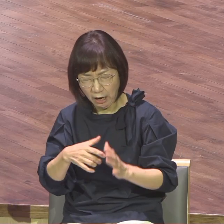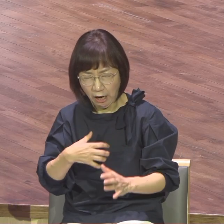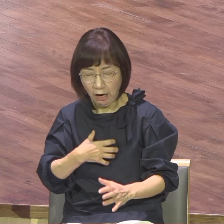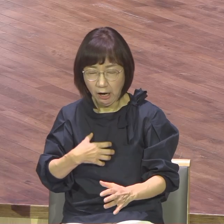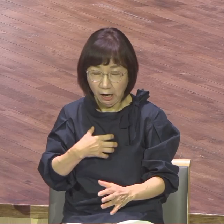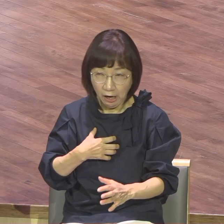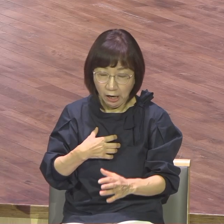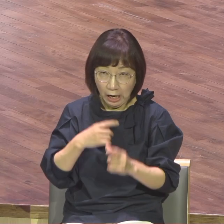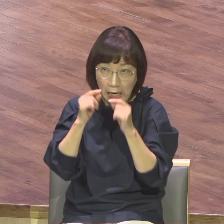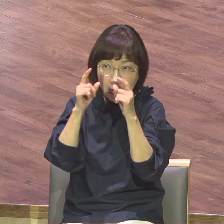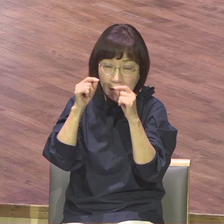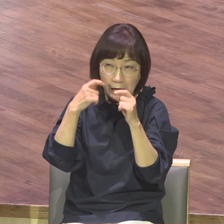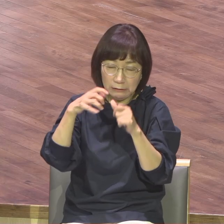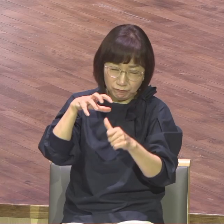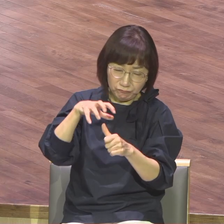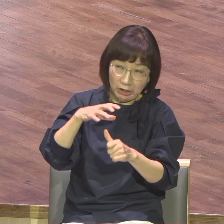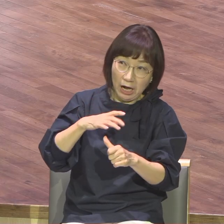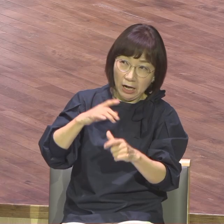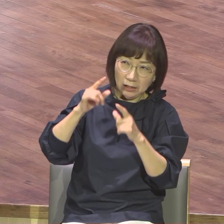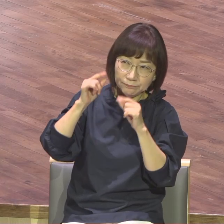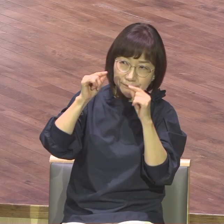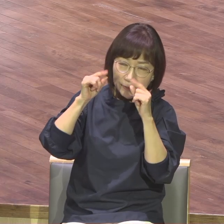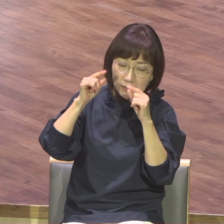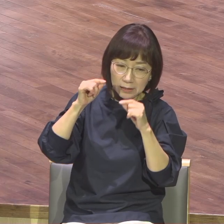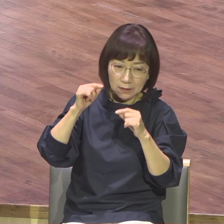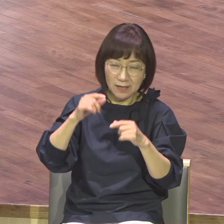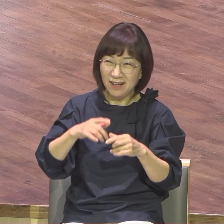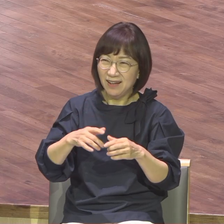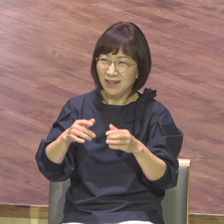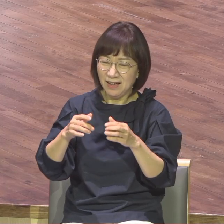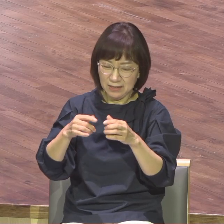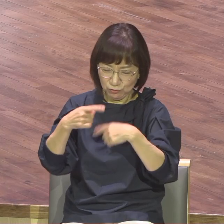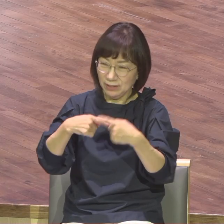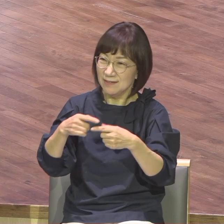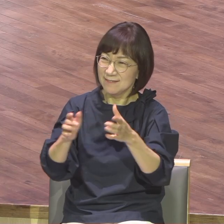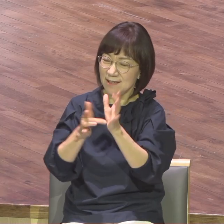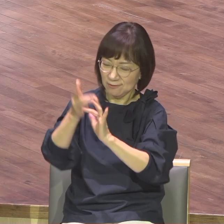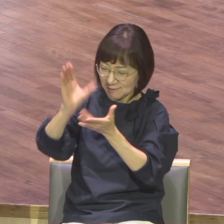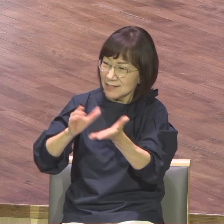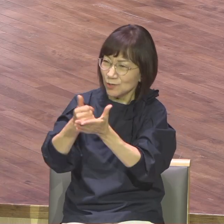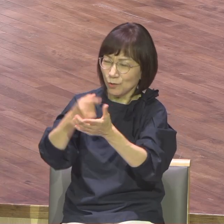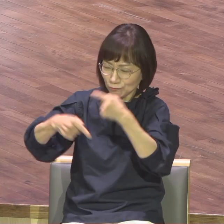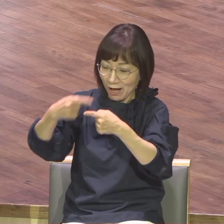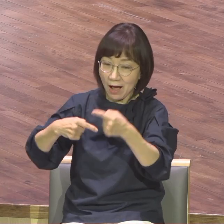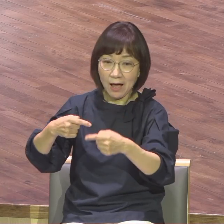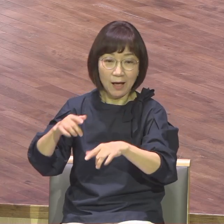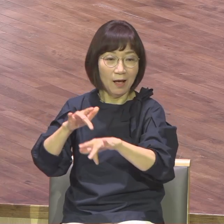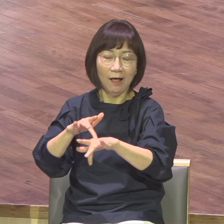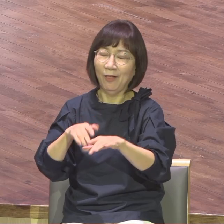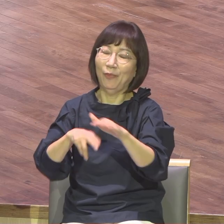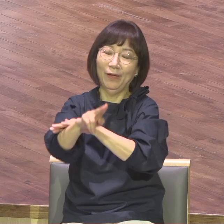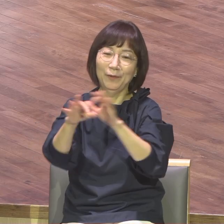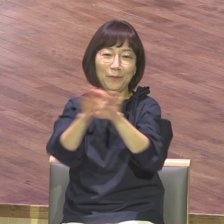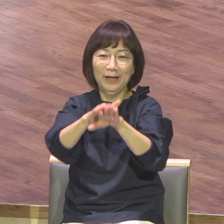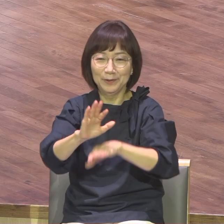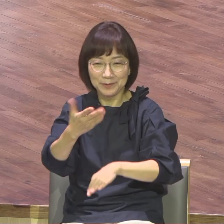예수 그리스도 이름 부르시기 바랍니다. 환난 날에 나를 부르라. 내가 너를 건져주겠다.